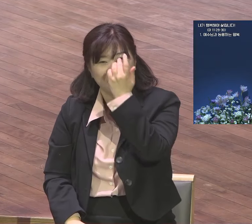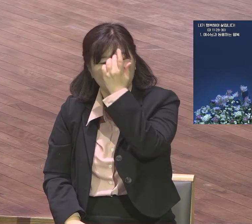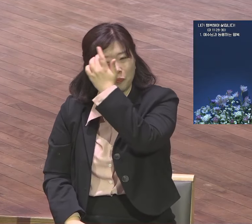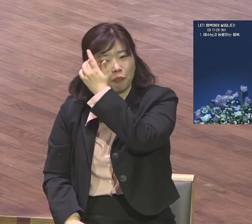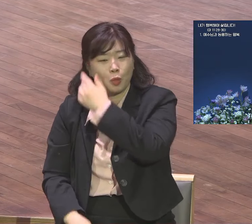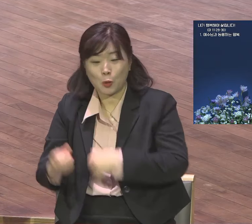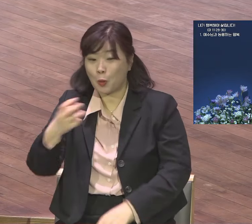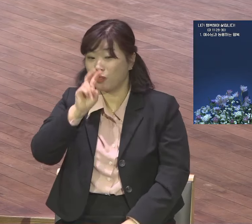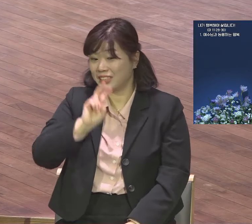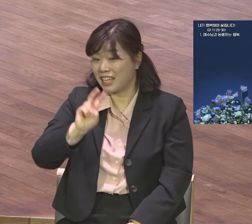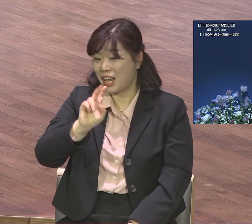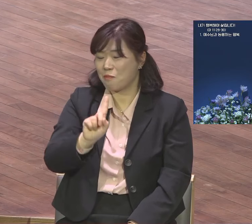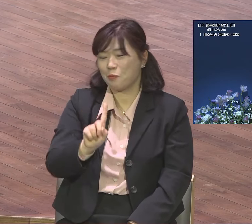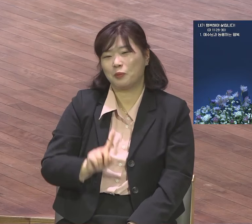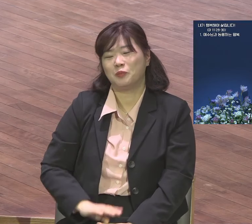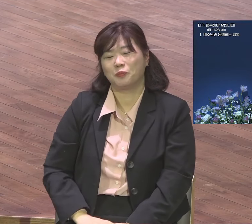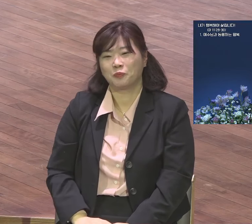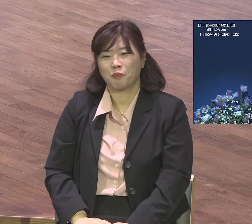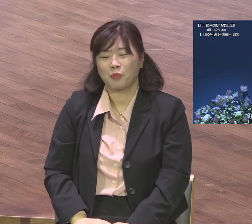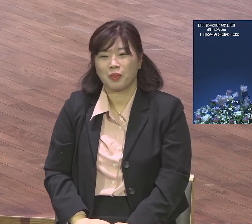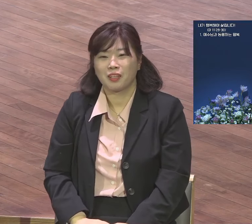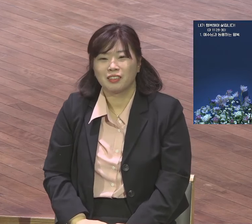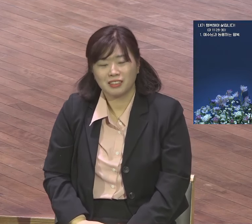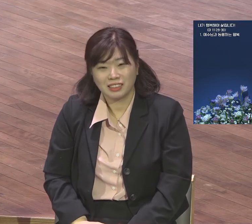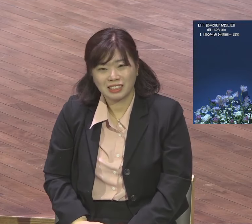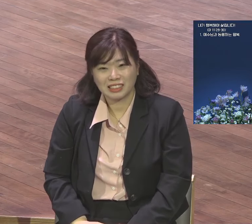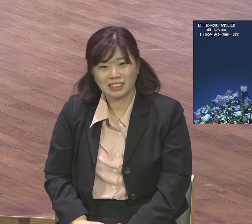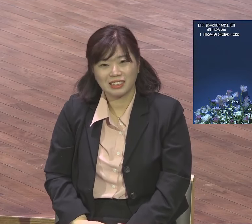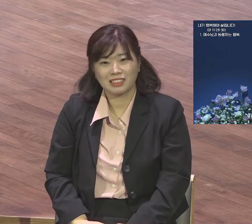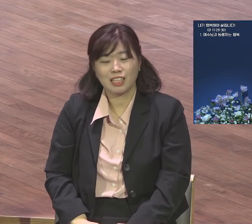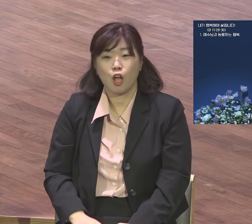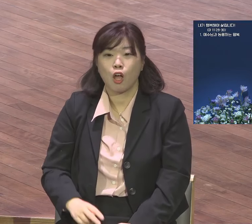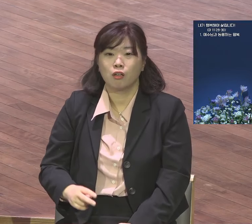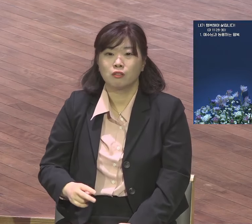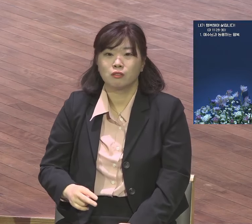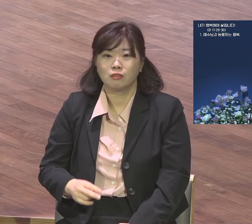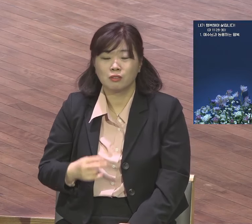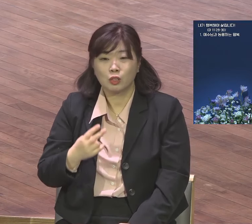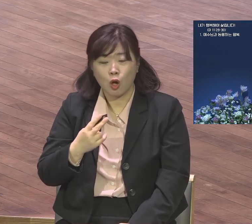찬양도 있습니다. 요한의 아들 시모나,